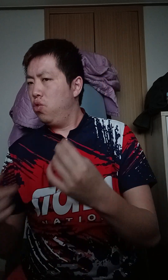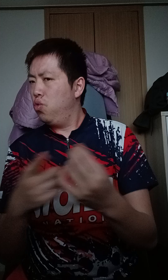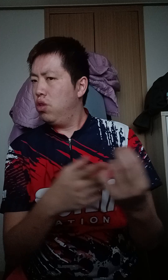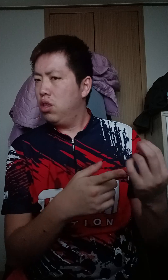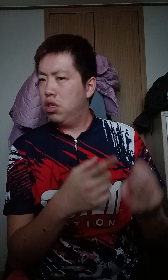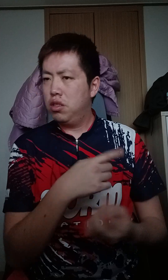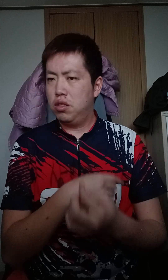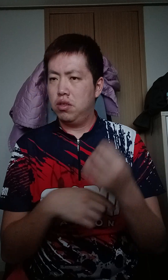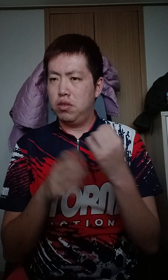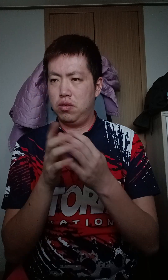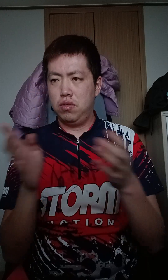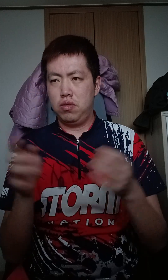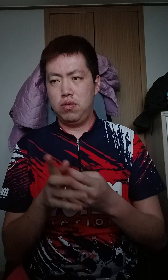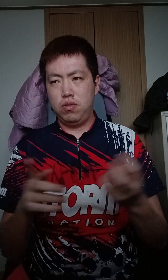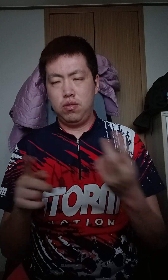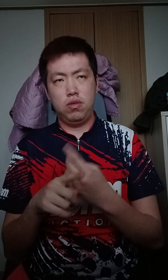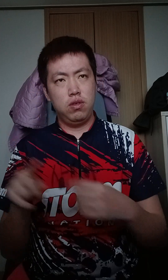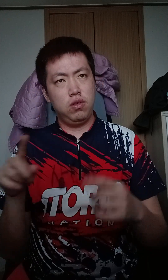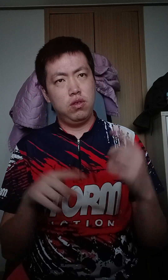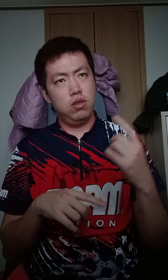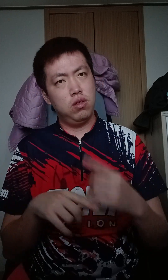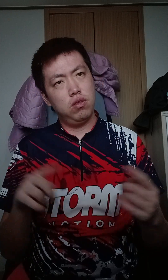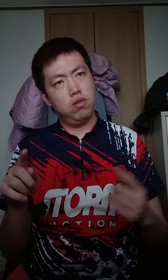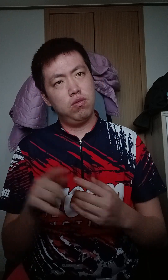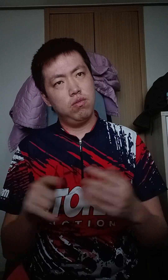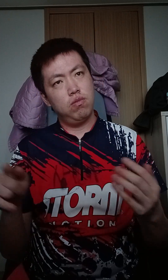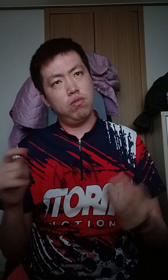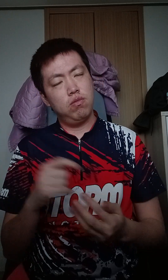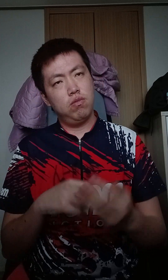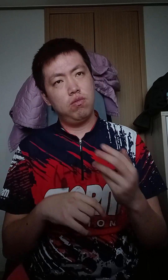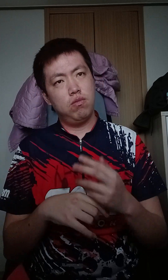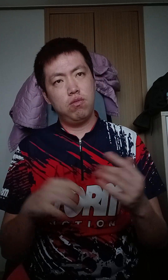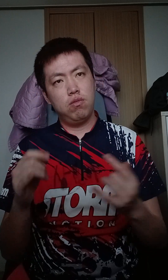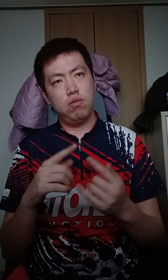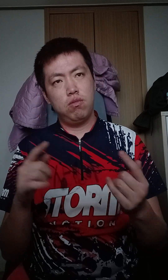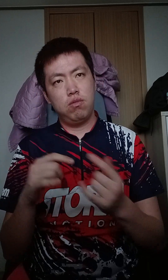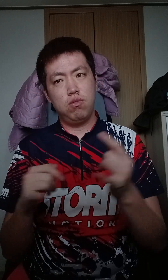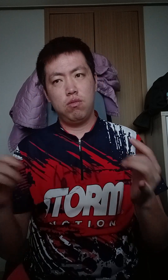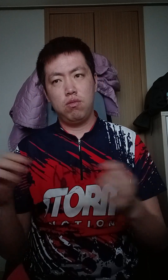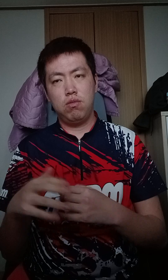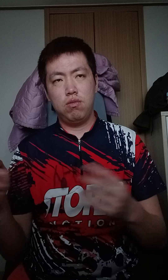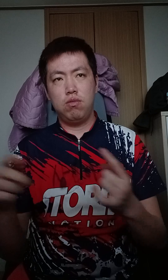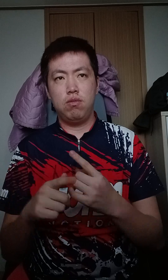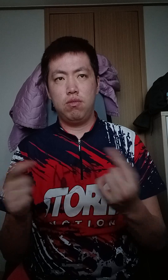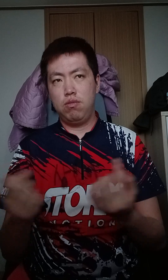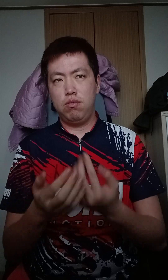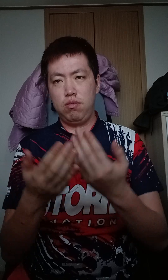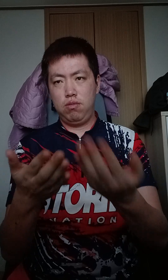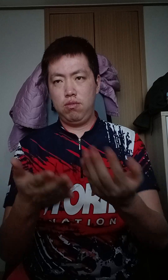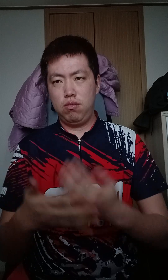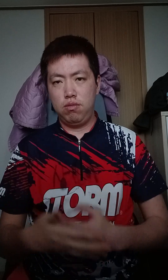화장실에 장애인 편의시설이 설치되어 있지 않아 장애인들이 불편을 겪고 있습니다. 안준호 기자입니다.